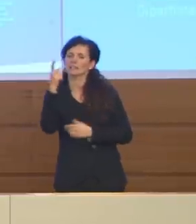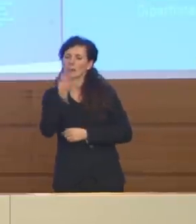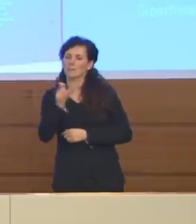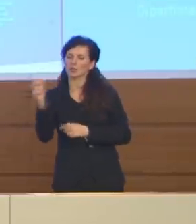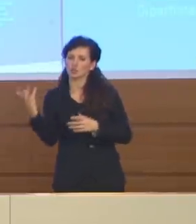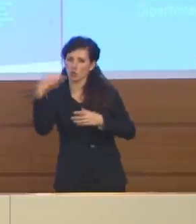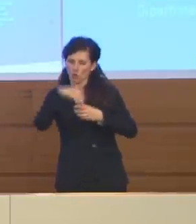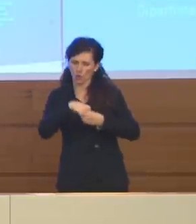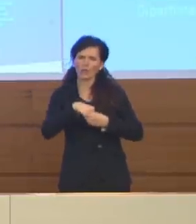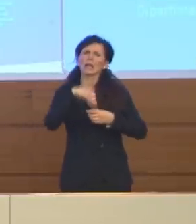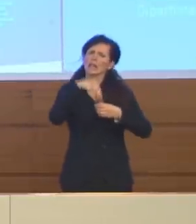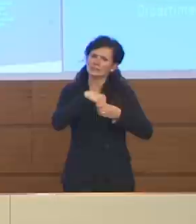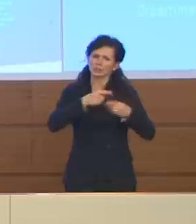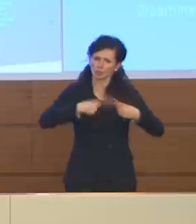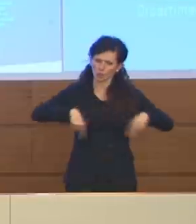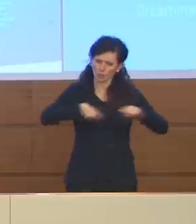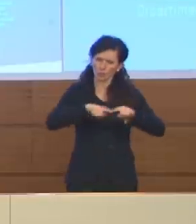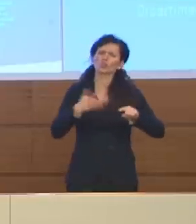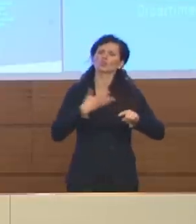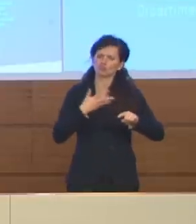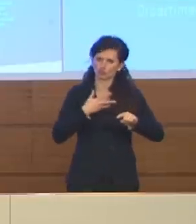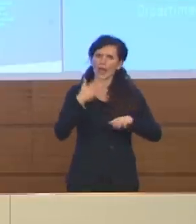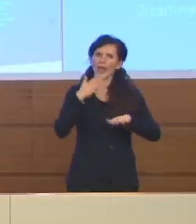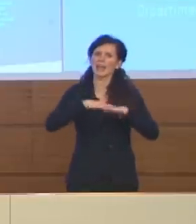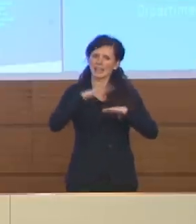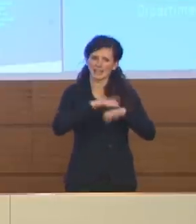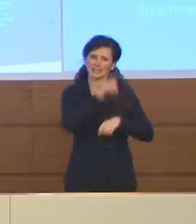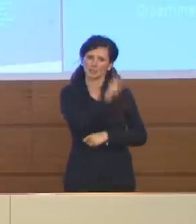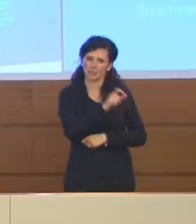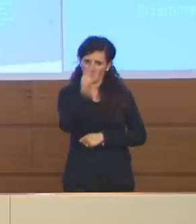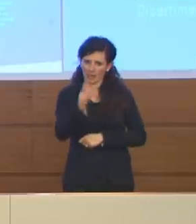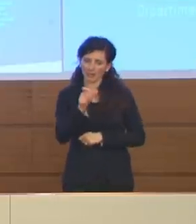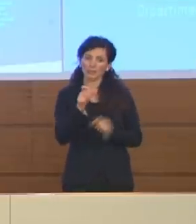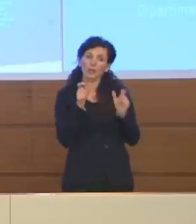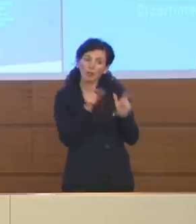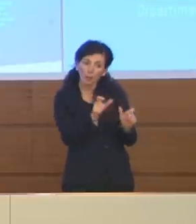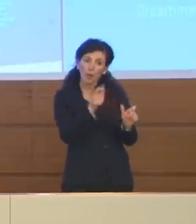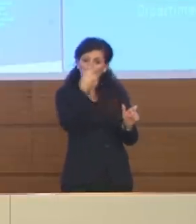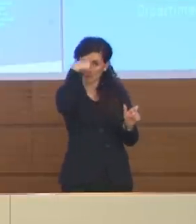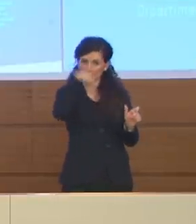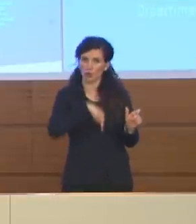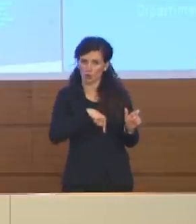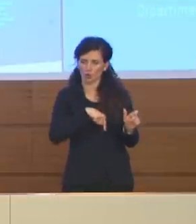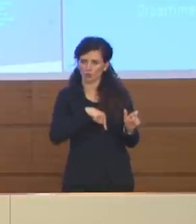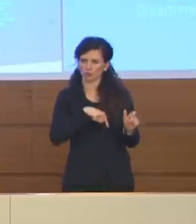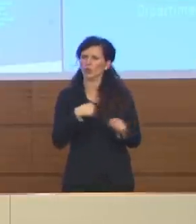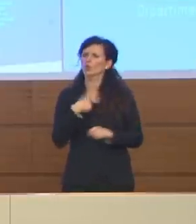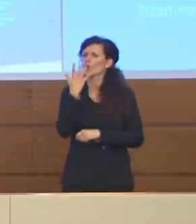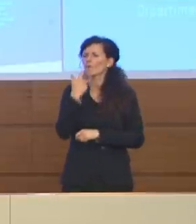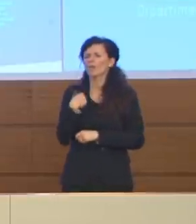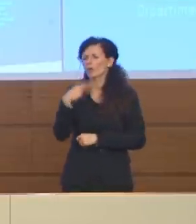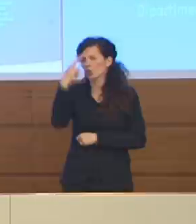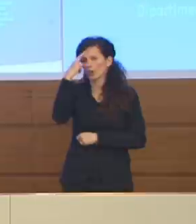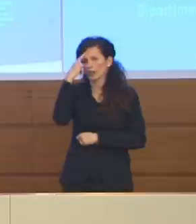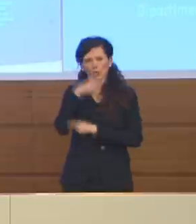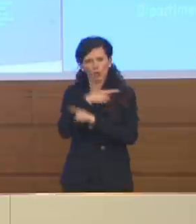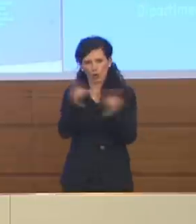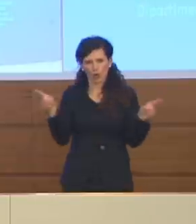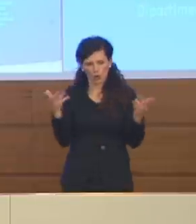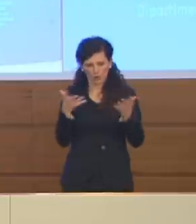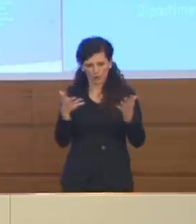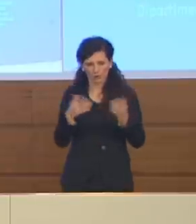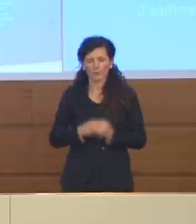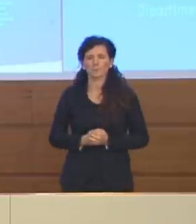sono esperti per la componente psicologica io voglio ricordare una cosa molto importante il